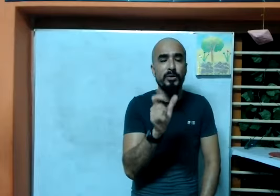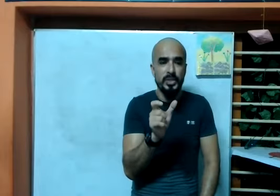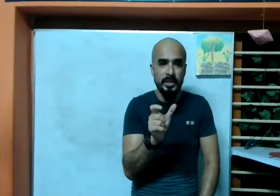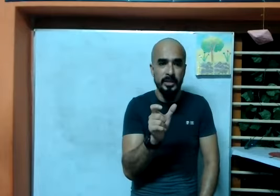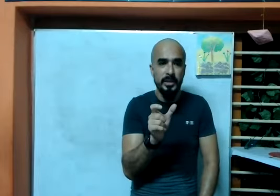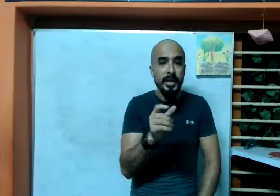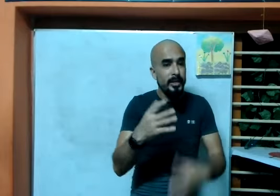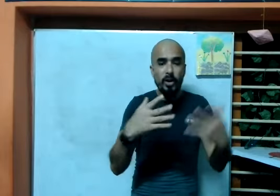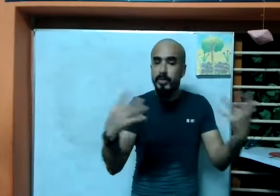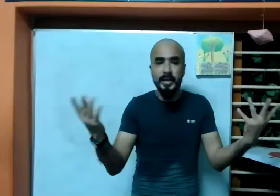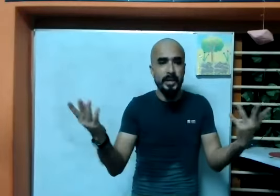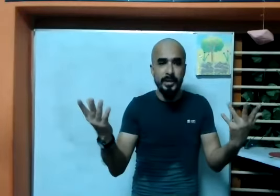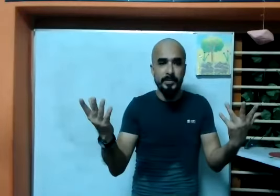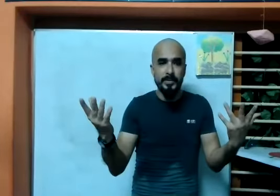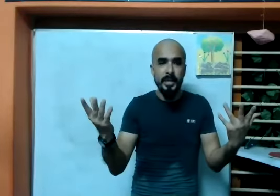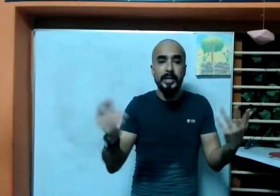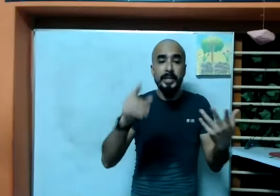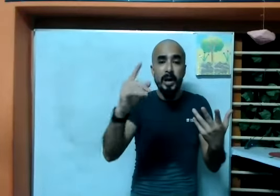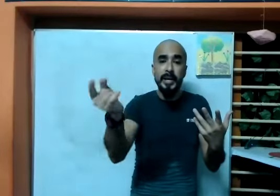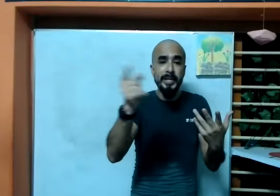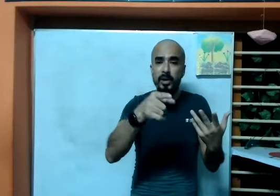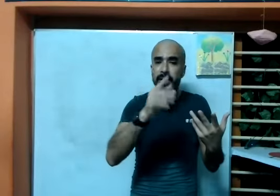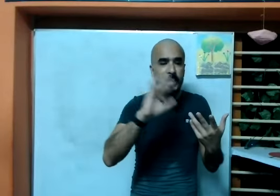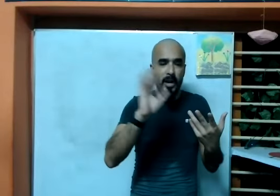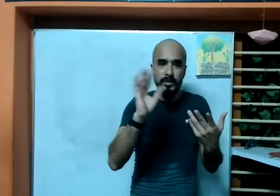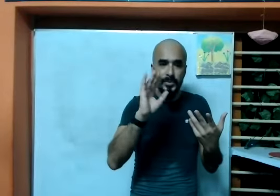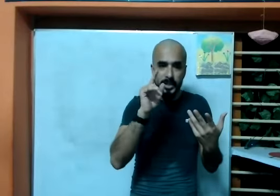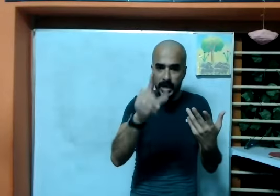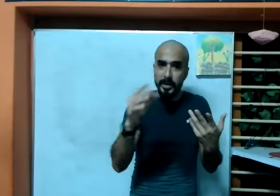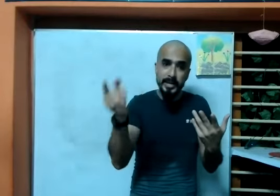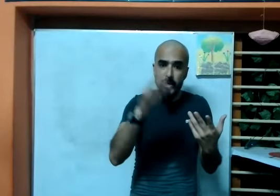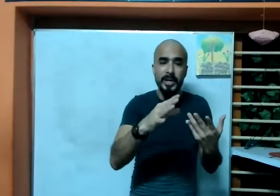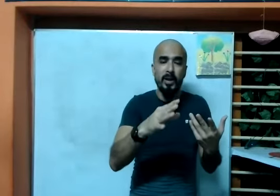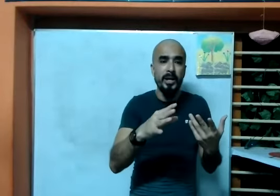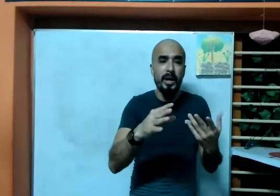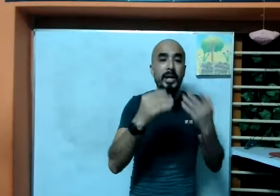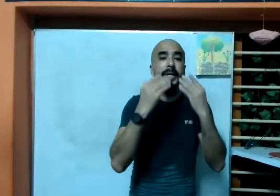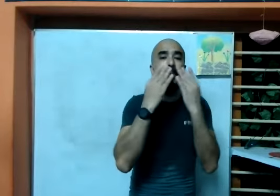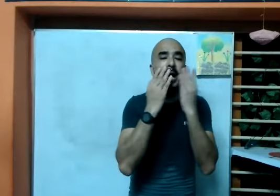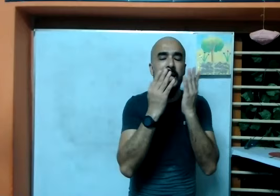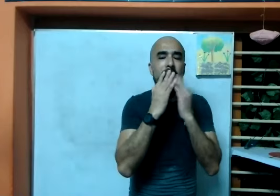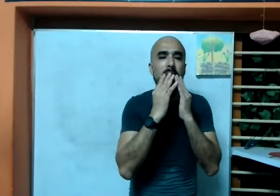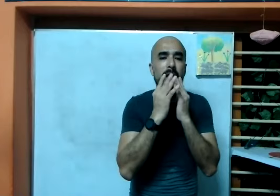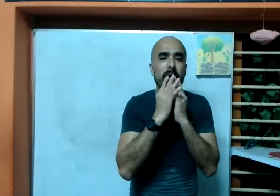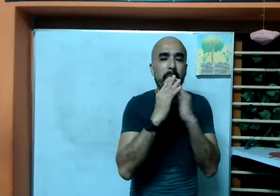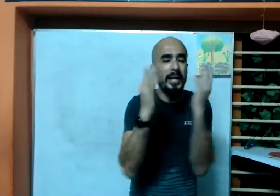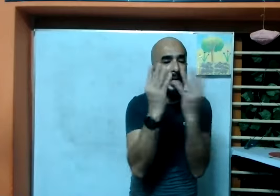করছি এটা অটোমেটিকলি এটা গ্রামারের নিয়মে এটা না গ্রামারের নিয়মের কারণে না এটা ভাষা ভাষাটা